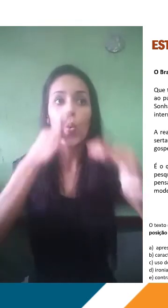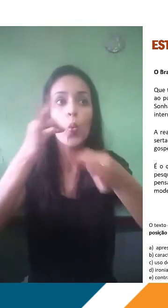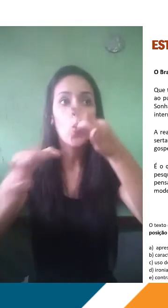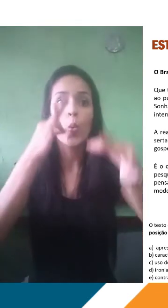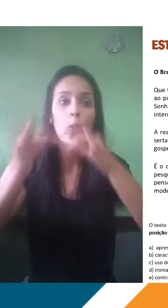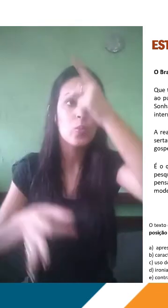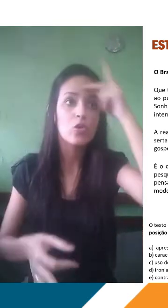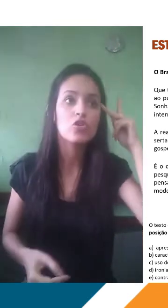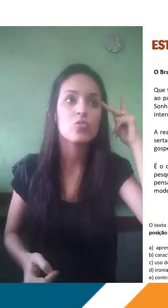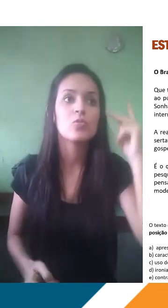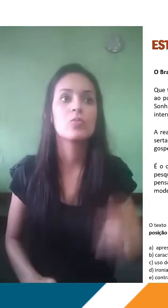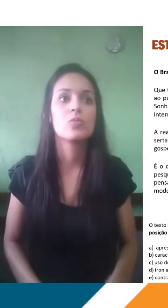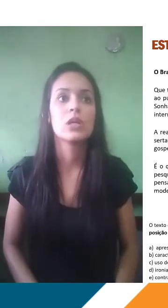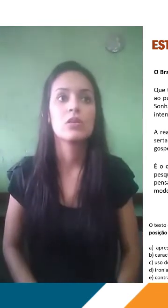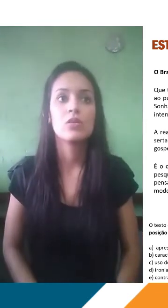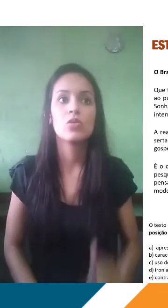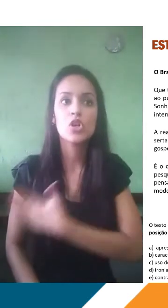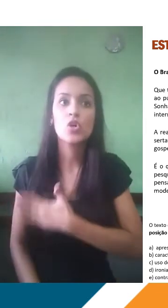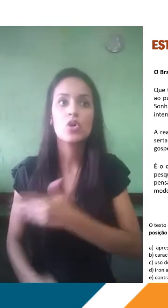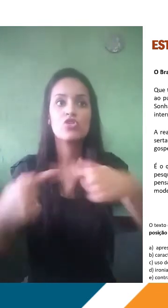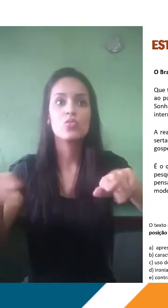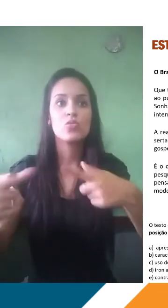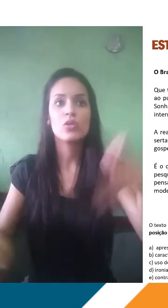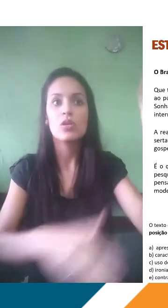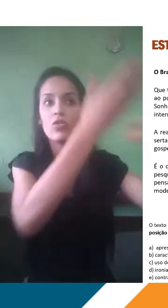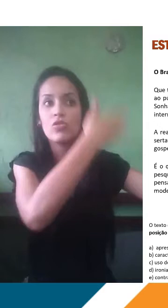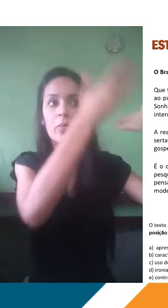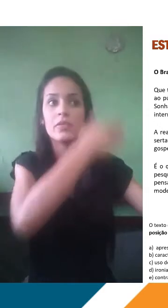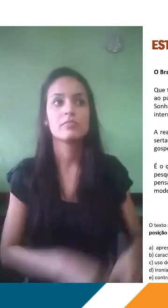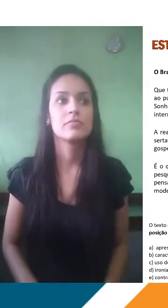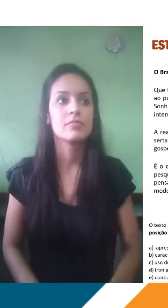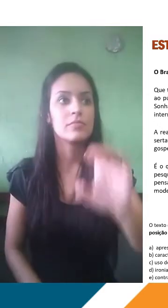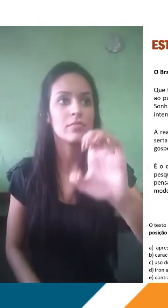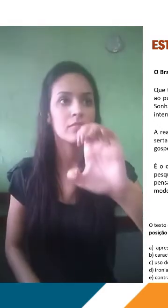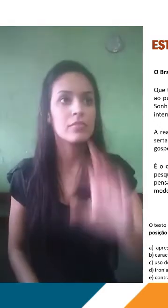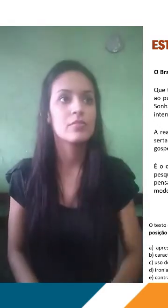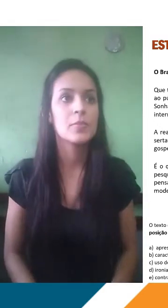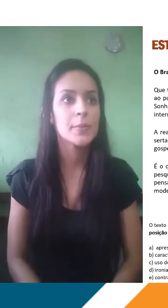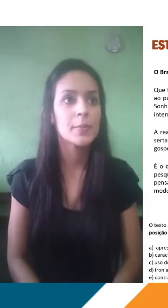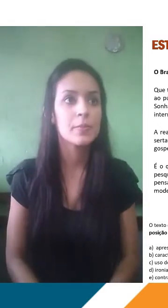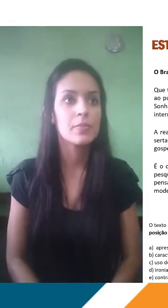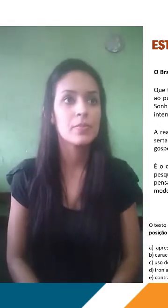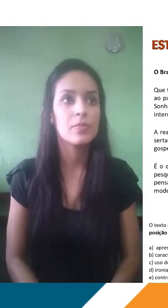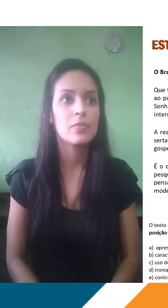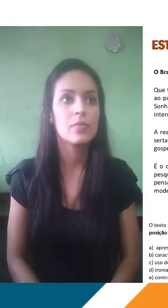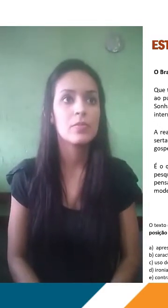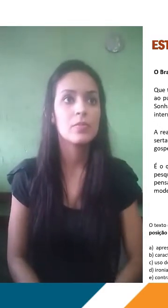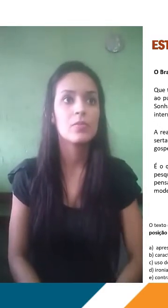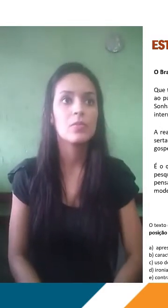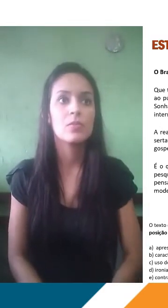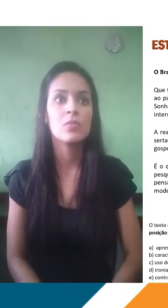renome para melhor demonstrar a consolidação da mudança do gosto musical popular Galera, o texto tem por